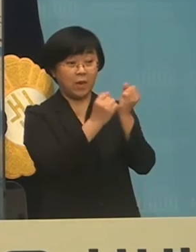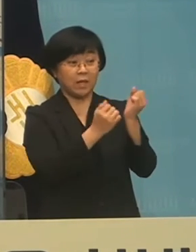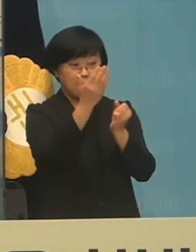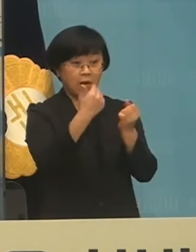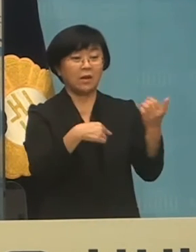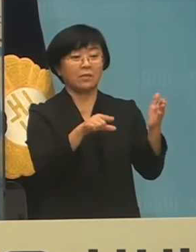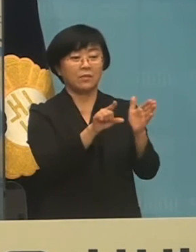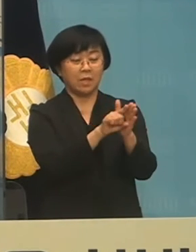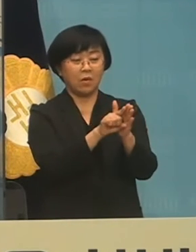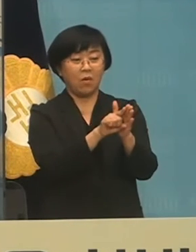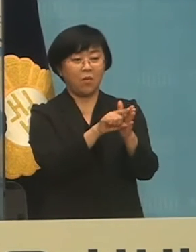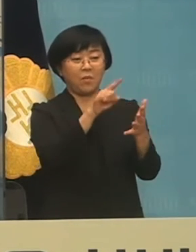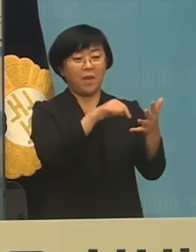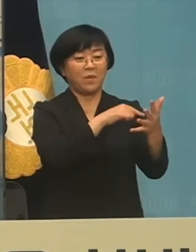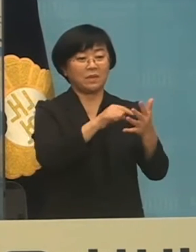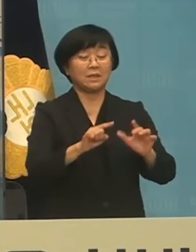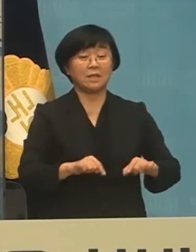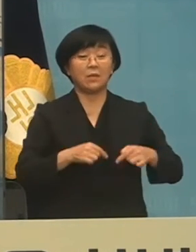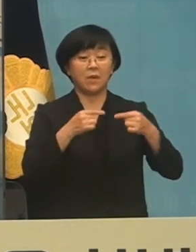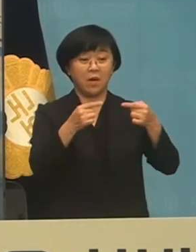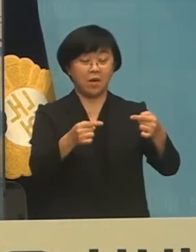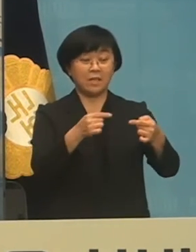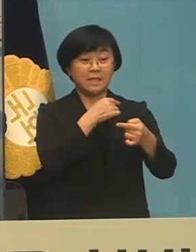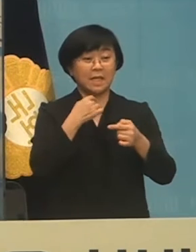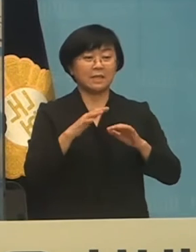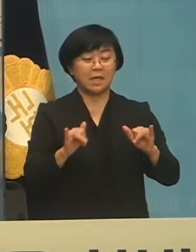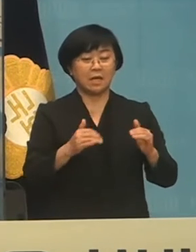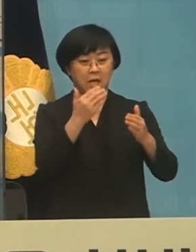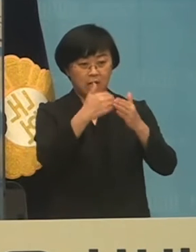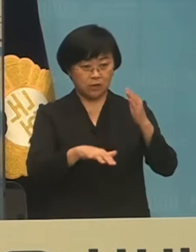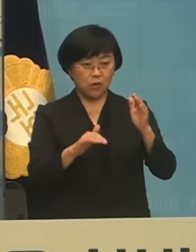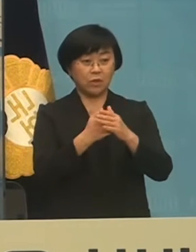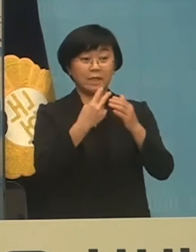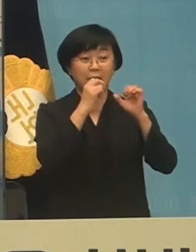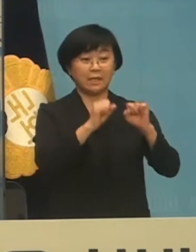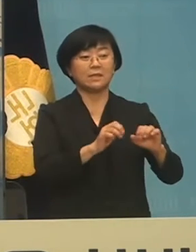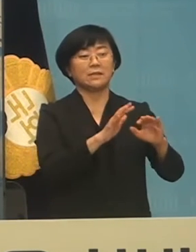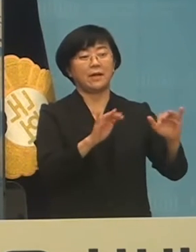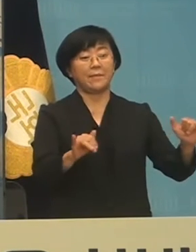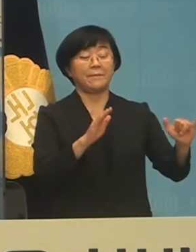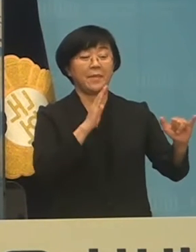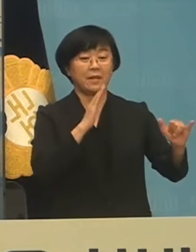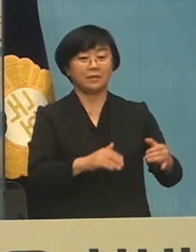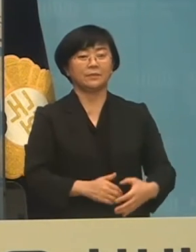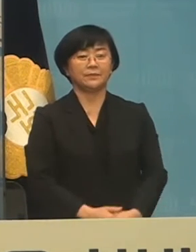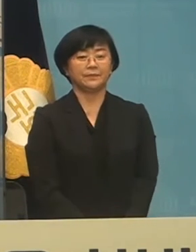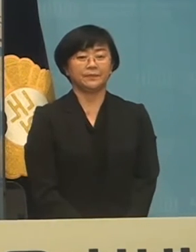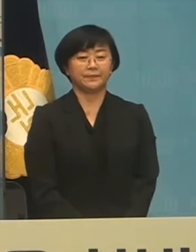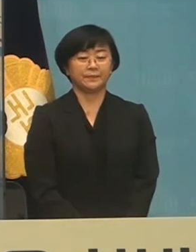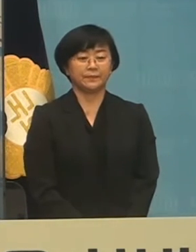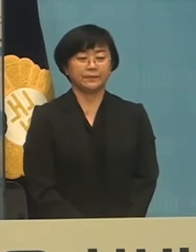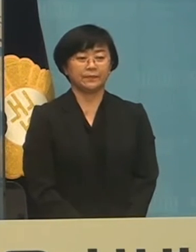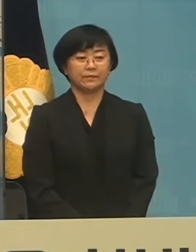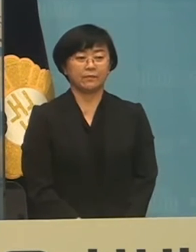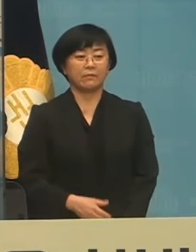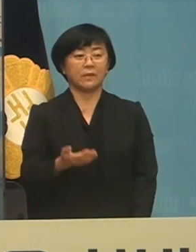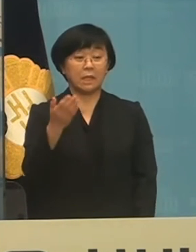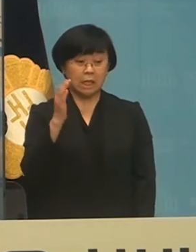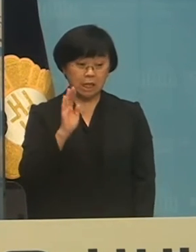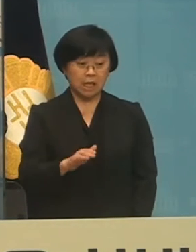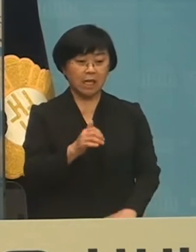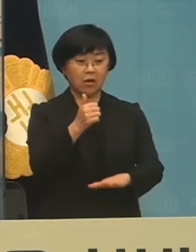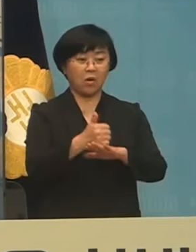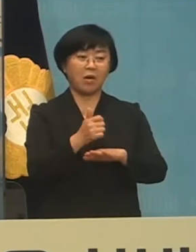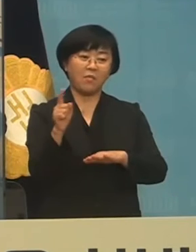것을 믿고 배보상에 참여한 희생자 가족들, 생존자들이 많았습니다. 그런데